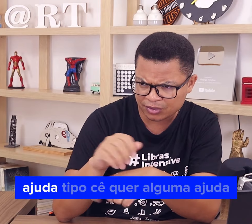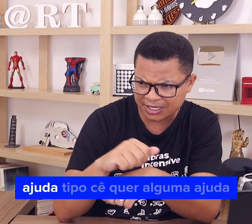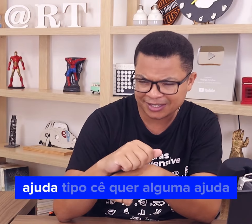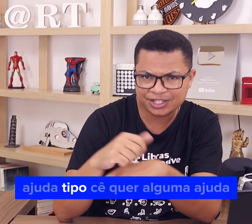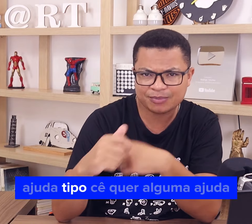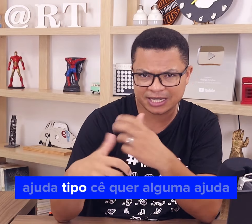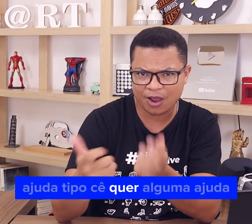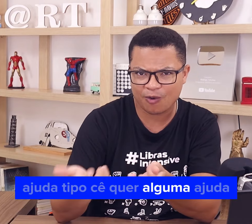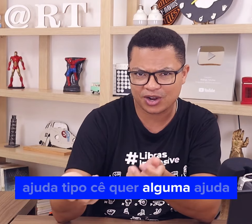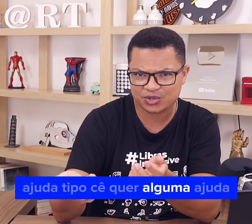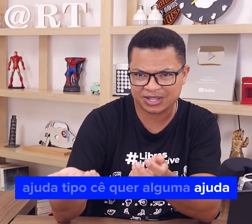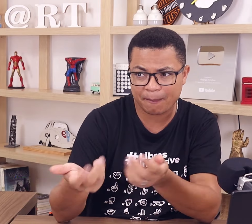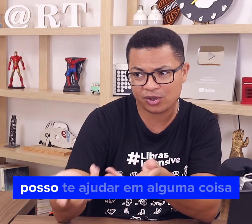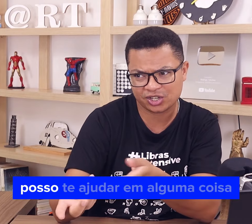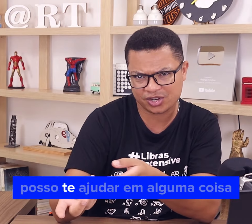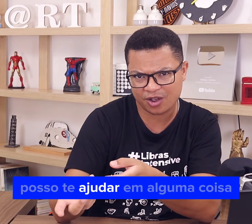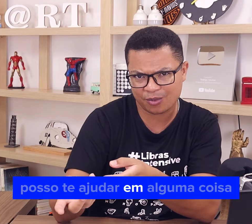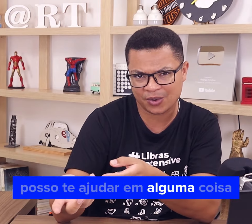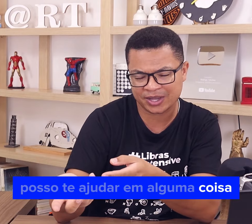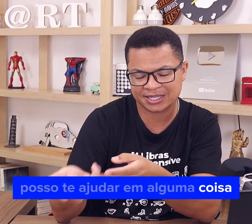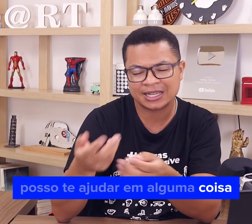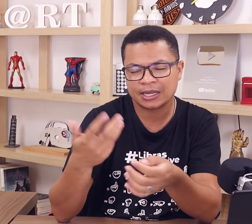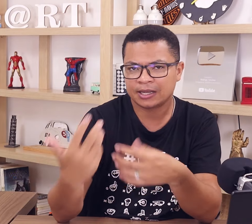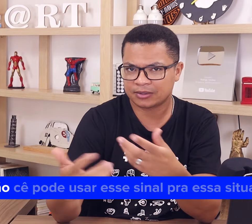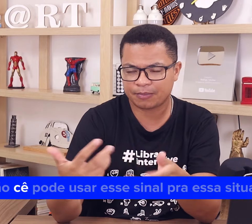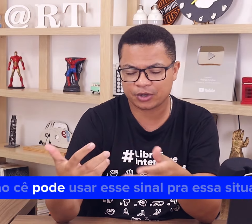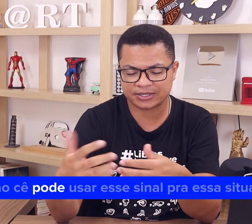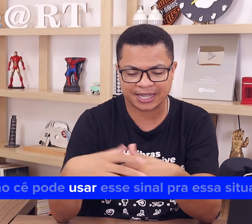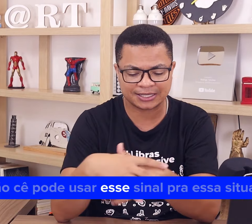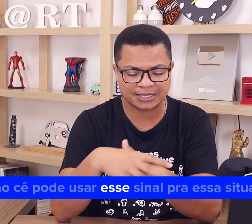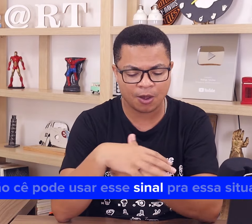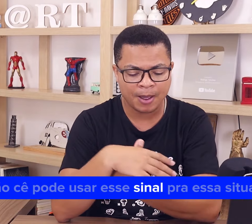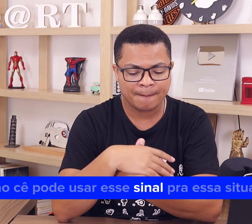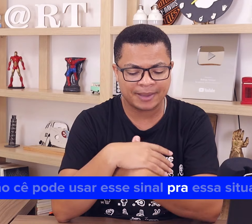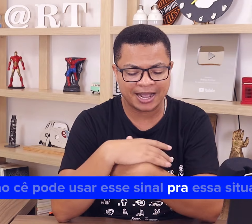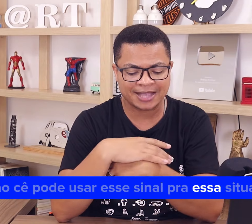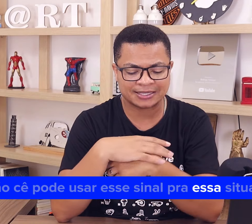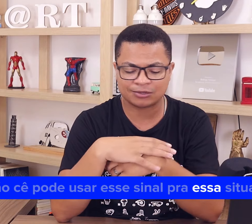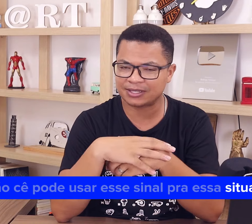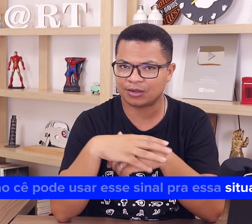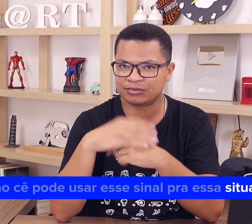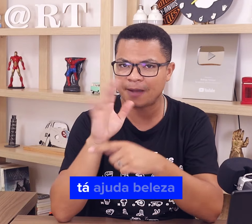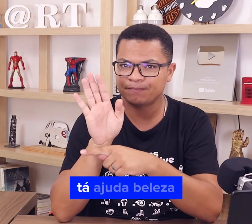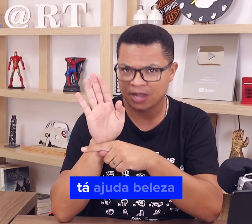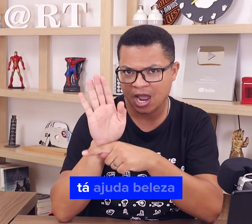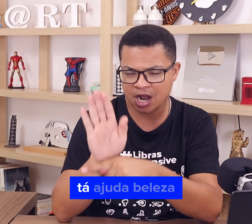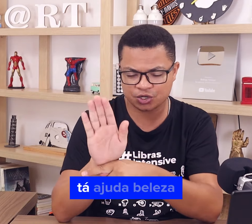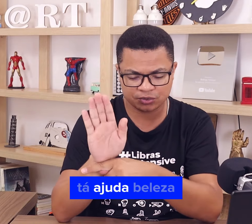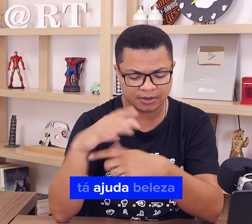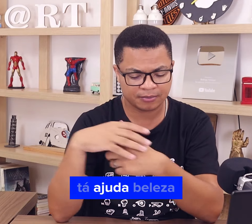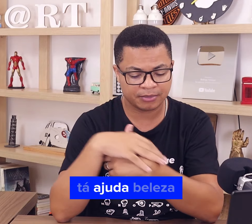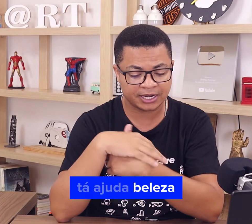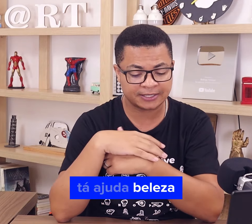Ajuda. Tipo, você quer alguma ajuda? Posso te ajudar em alguma coisa? Então, você pode usar esse sinal pra essa situação, tá? Ajuda. Beleza?